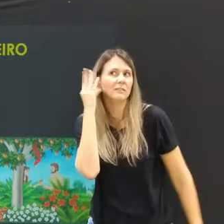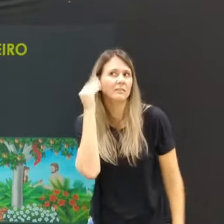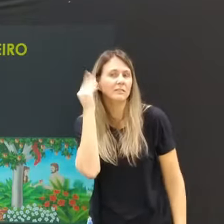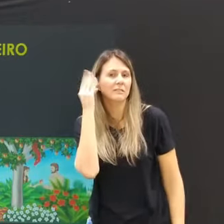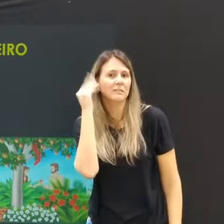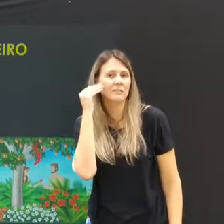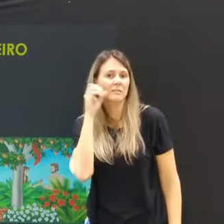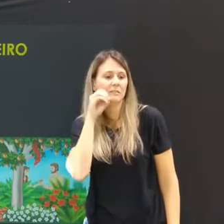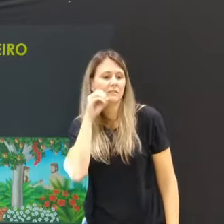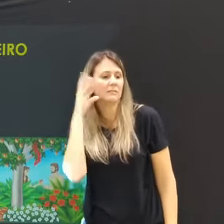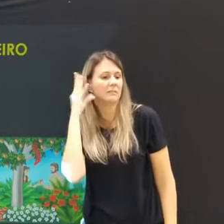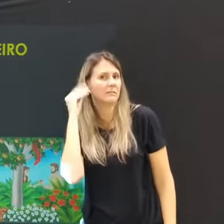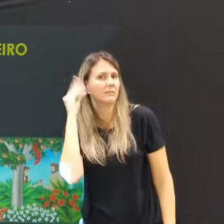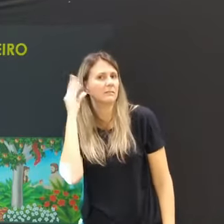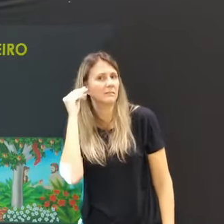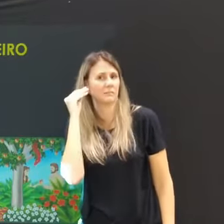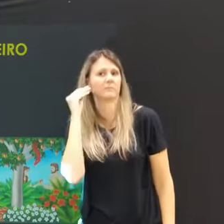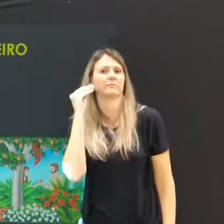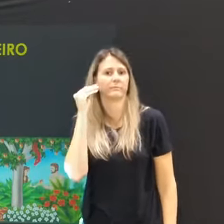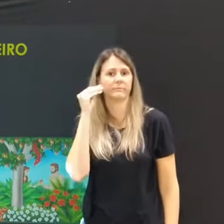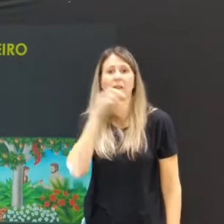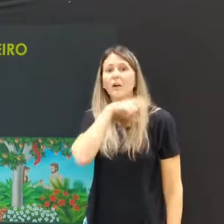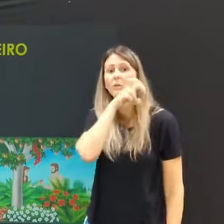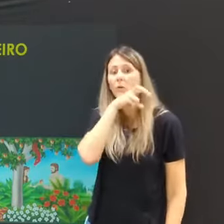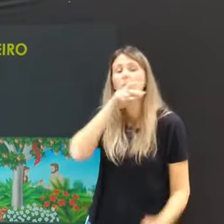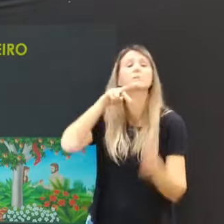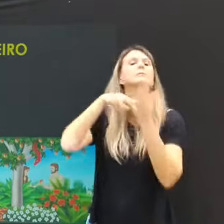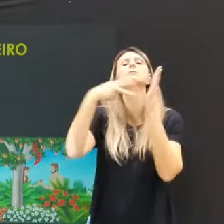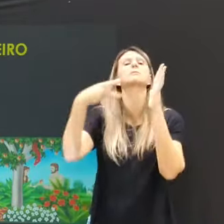né? Falando aos ouvidos de Eva.